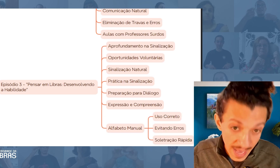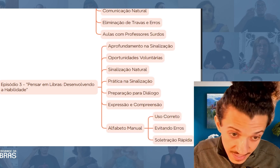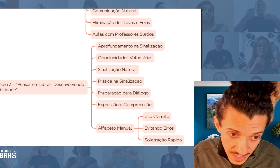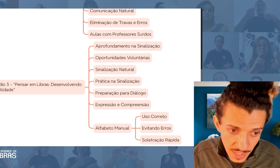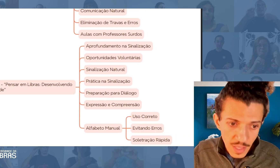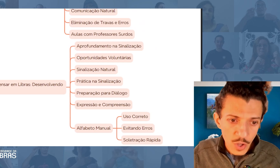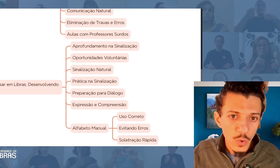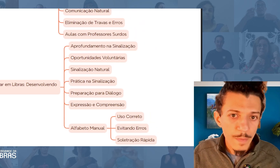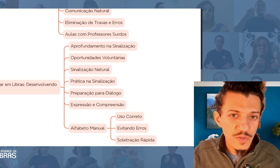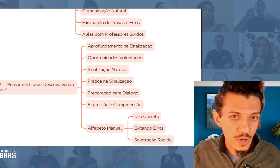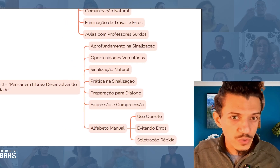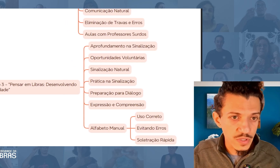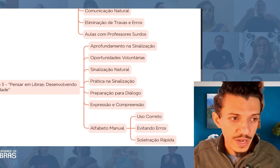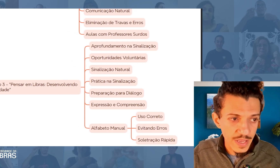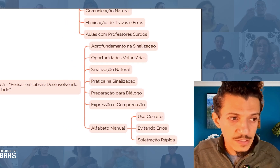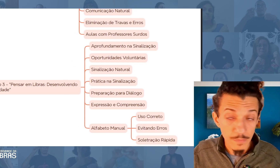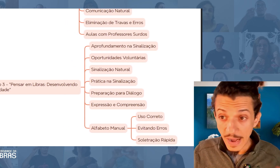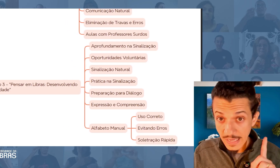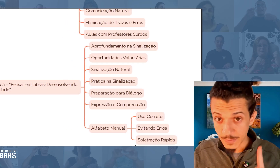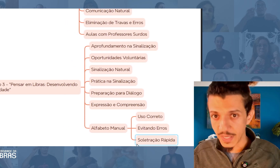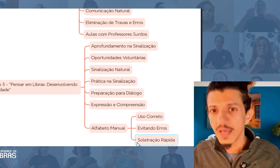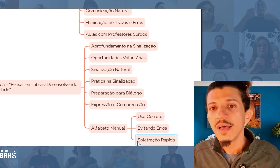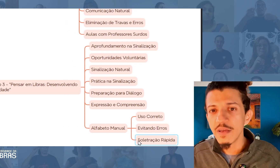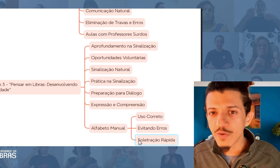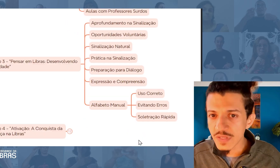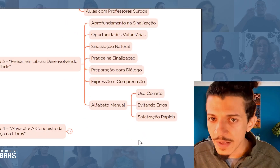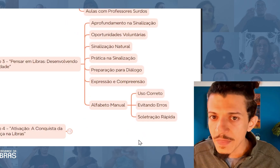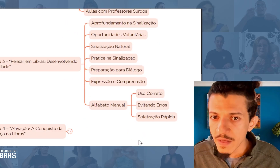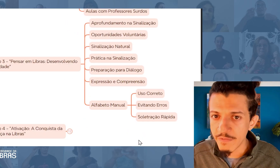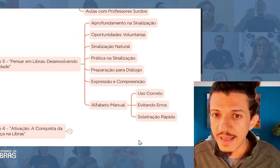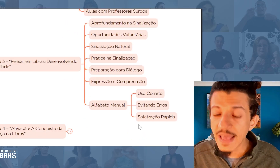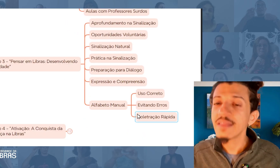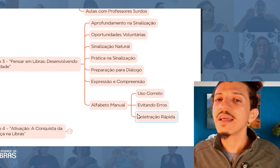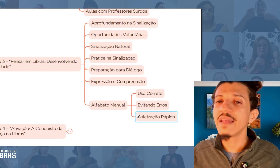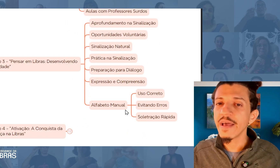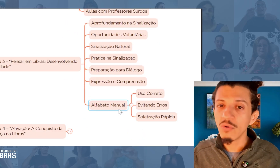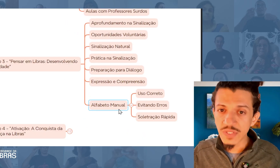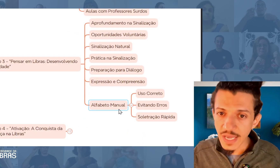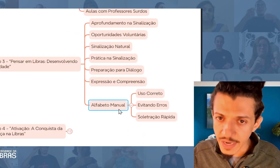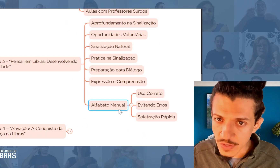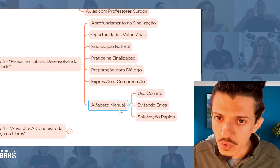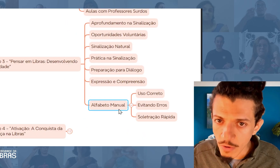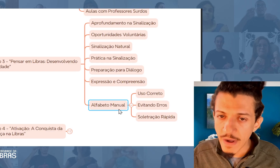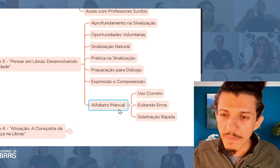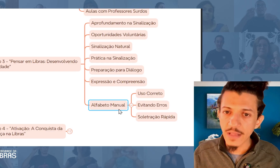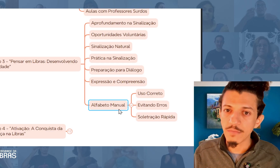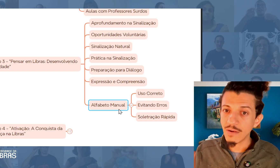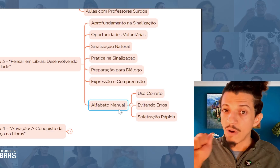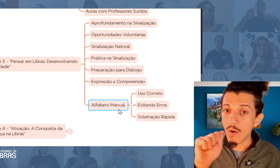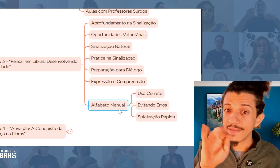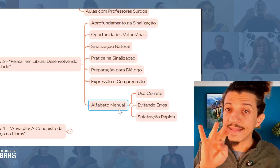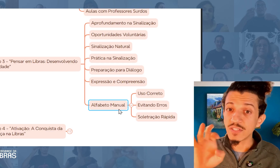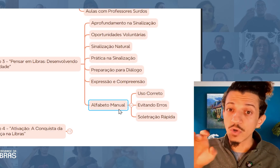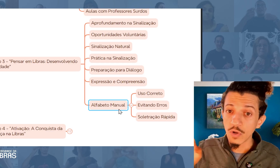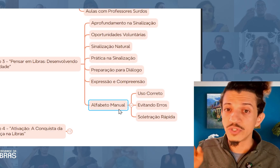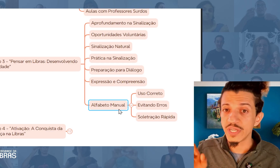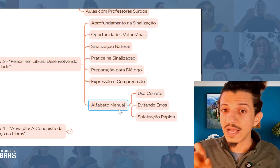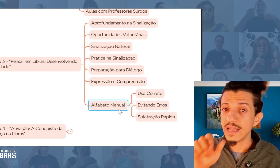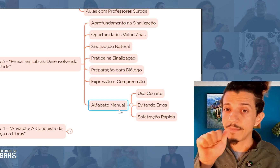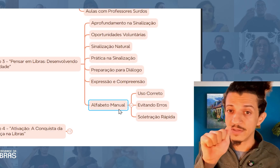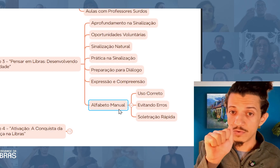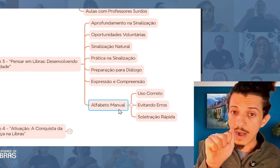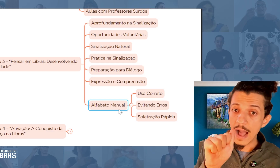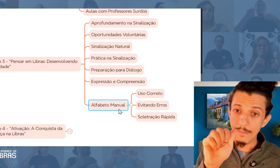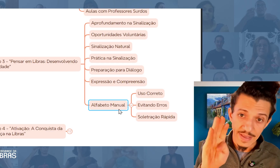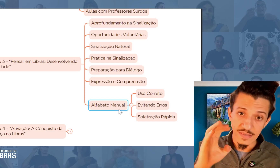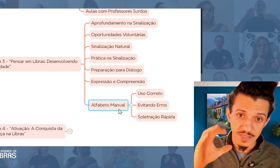é aqui no episódio 3, pasme, que você vai entender os segredos do alfabeto manual, a datilologia da